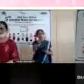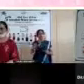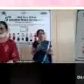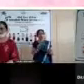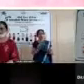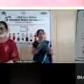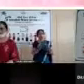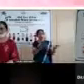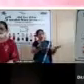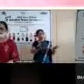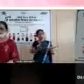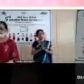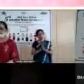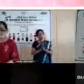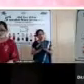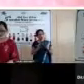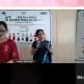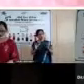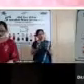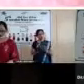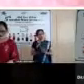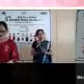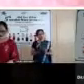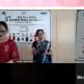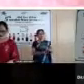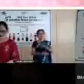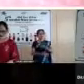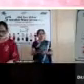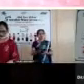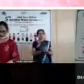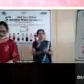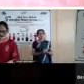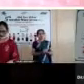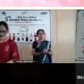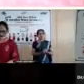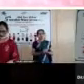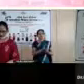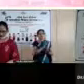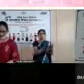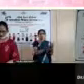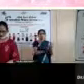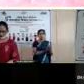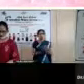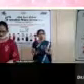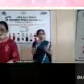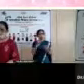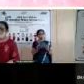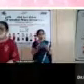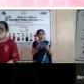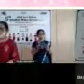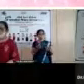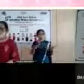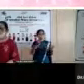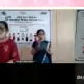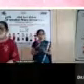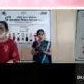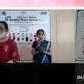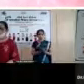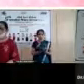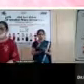एवं अभिनंदन करता हूं। दिव्यांगजन सशक्तिकरण विभाग दिव्यांगों के समावेशी विकास के लिए